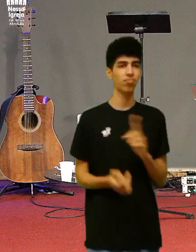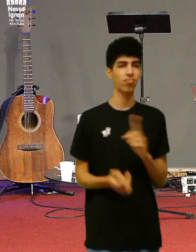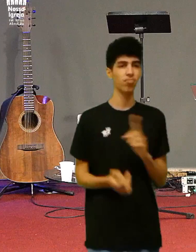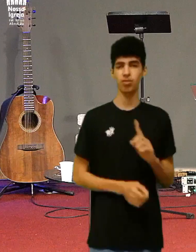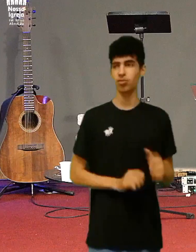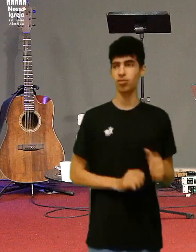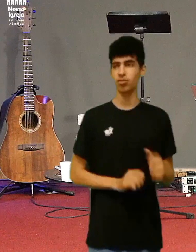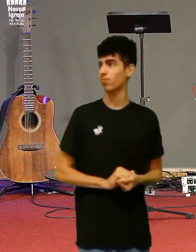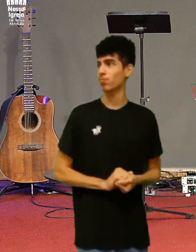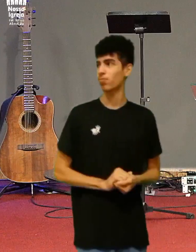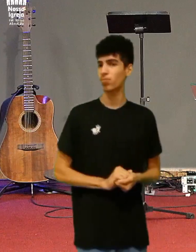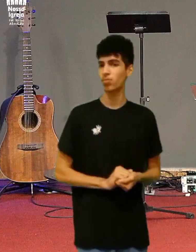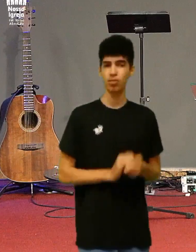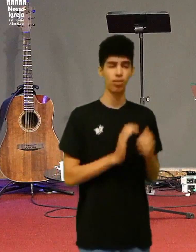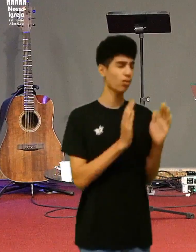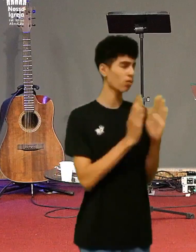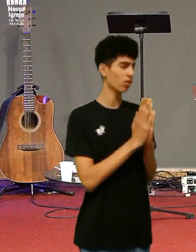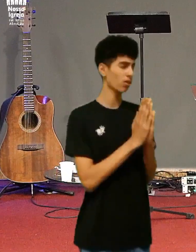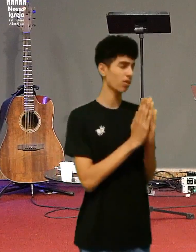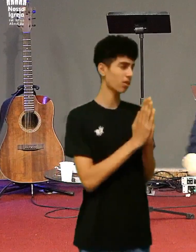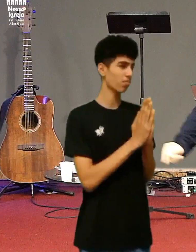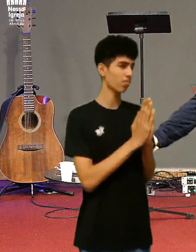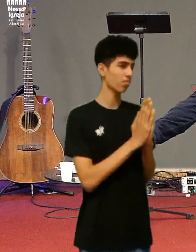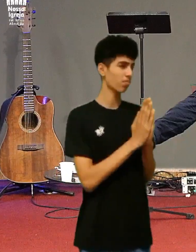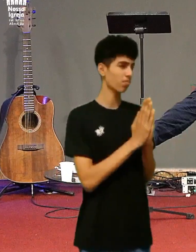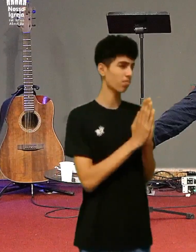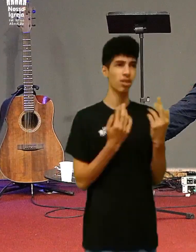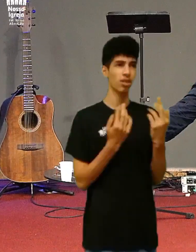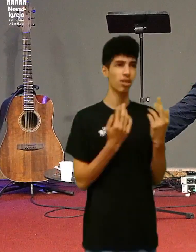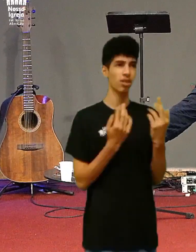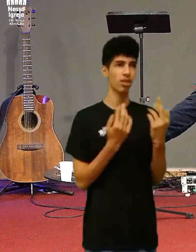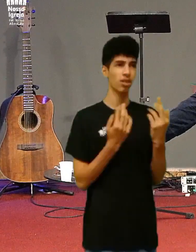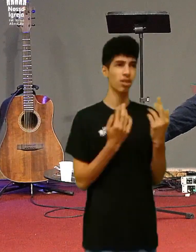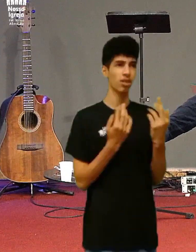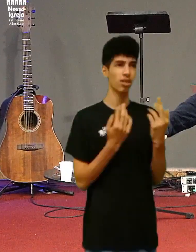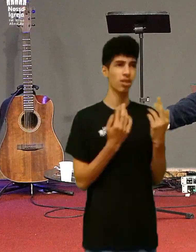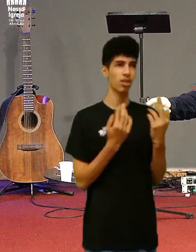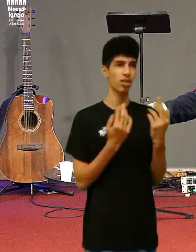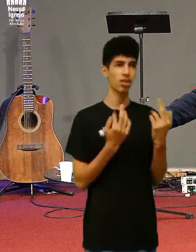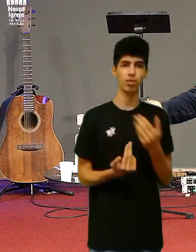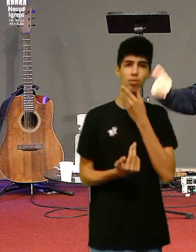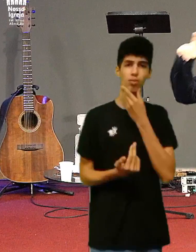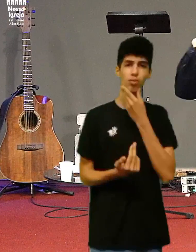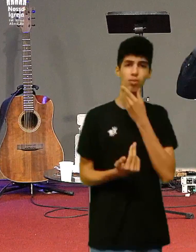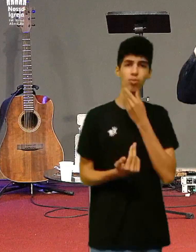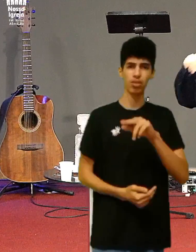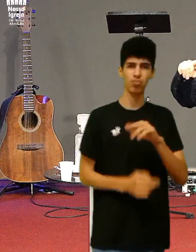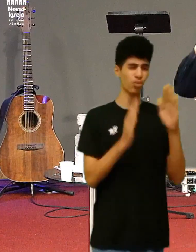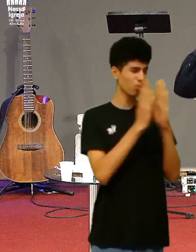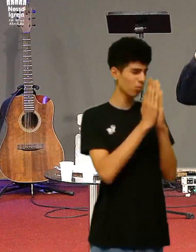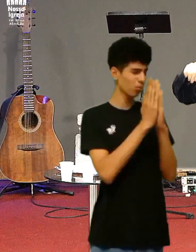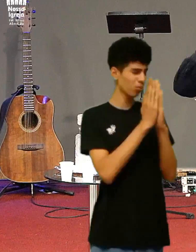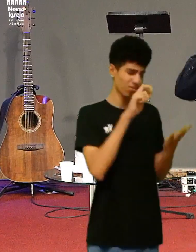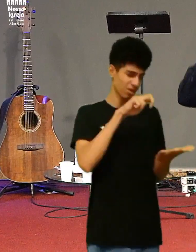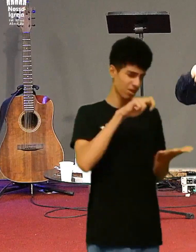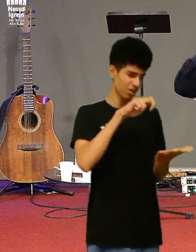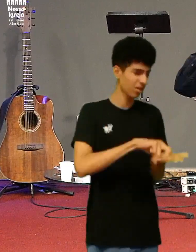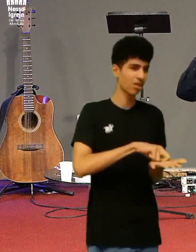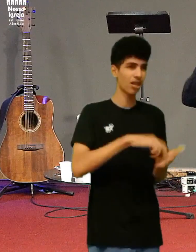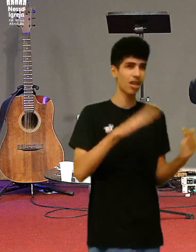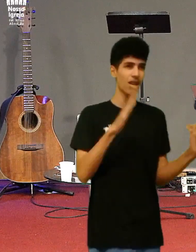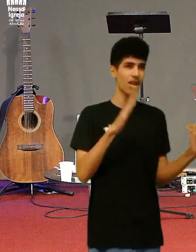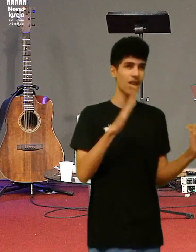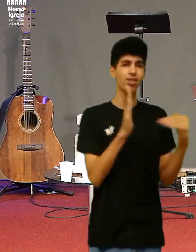Você vai orar como aquele irmão de 14 anos, com o joelho na brita, orando até que a vida volte